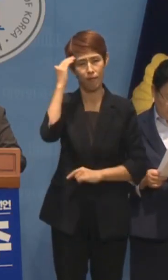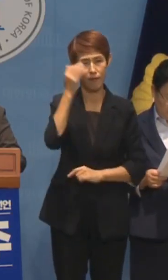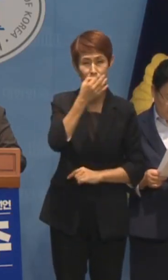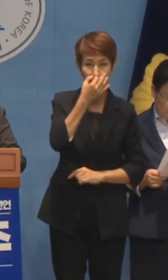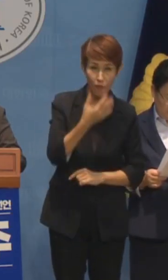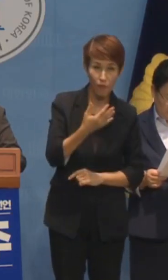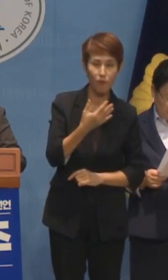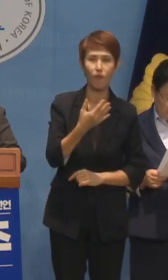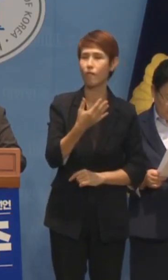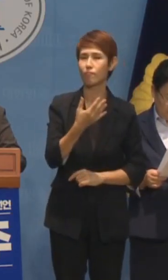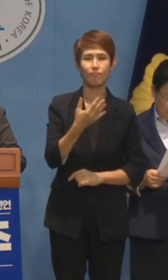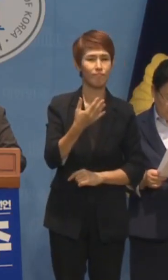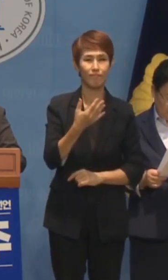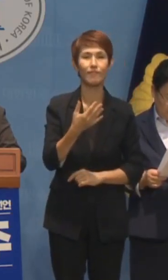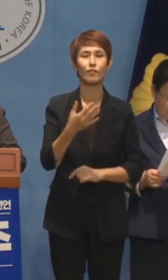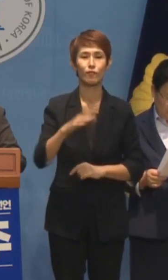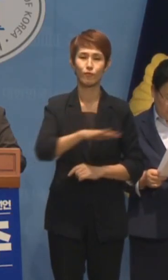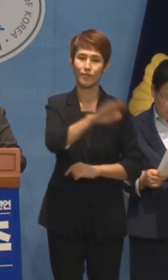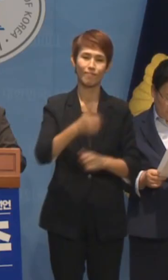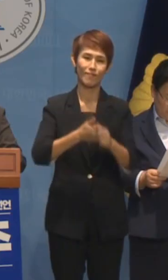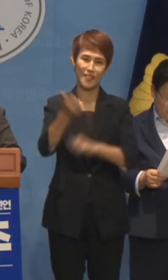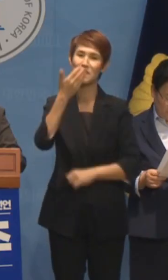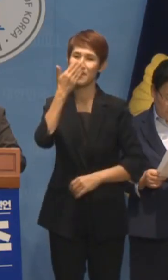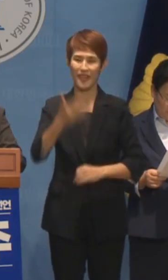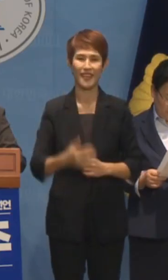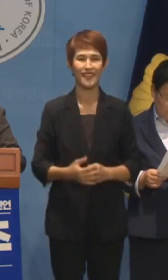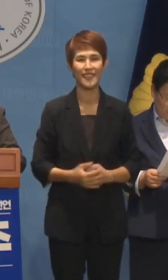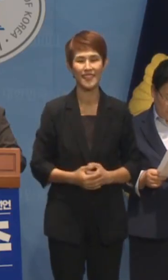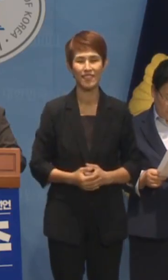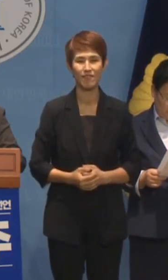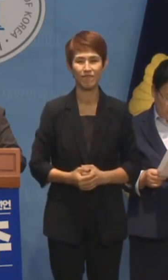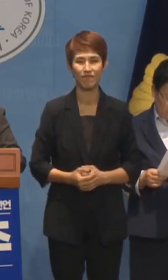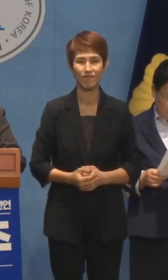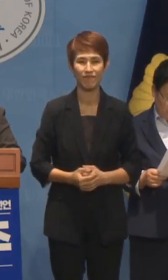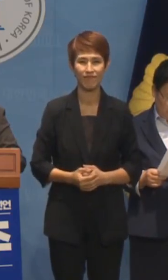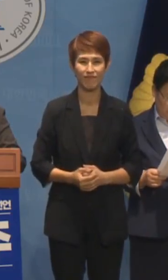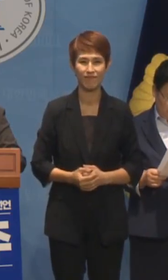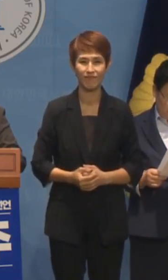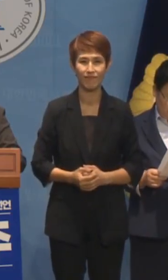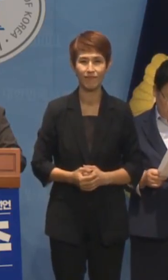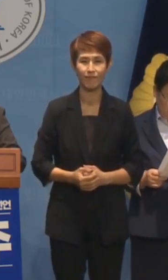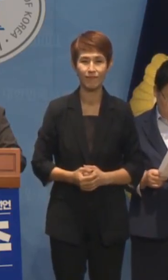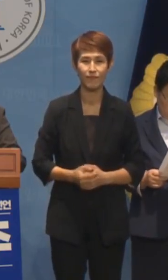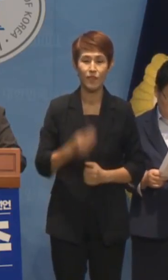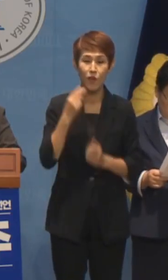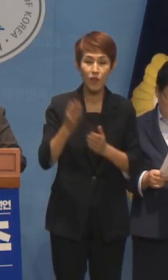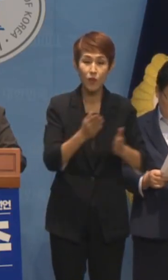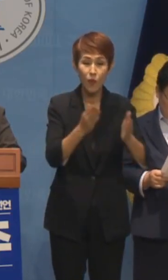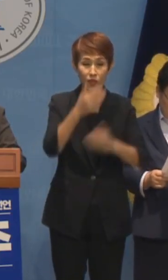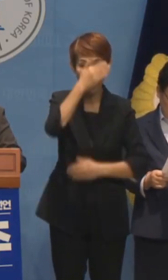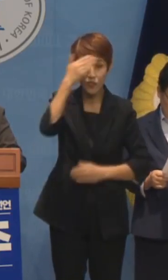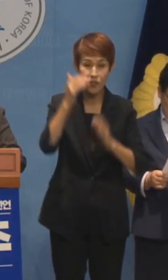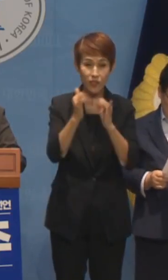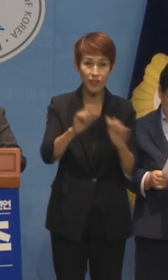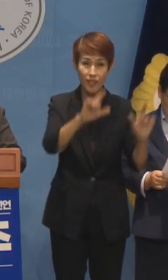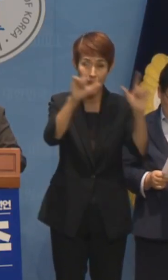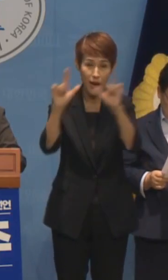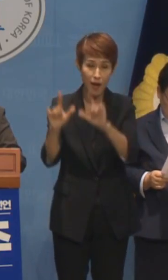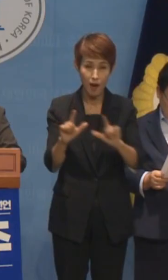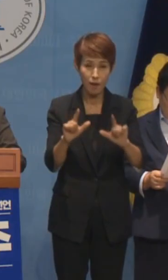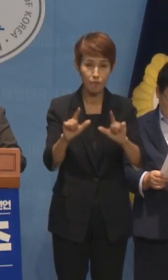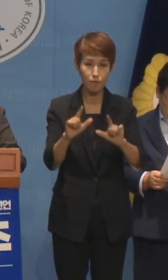그리고 위협으로부터 우리는 극복해 나갈 수 있을 것이라고 저는 확신합니다. 경기도의 청년이 삶이